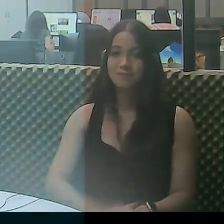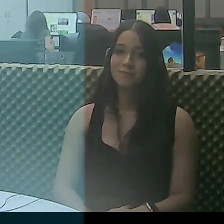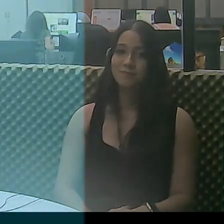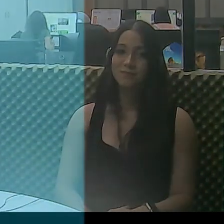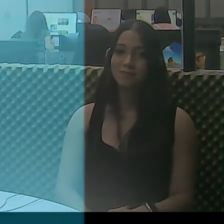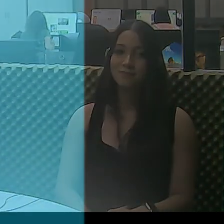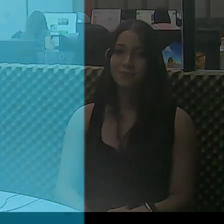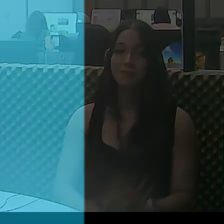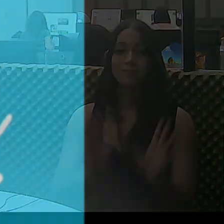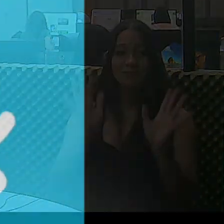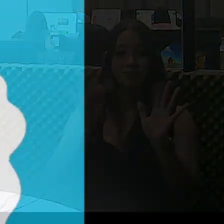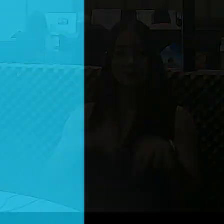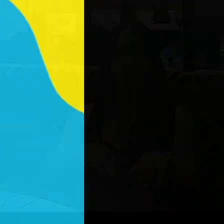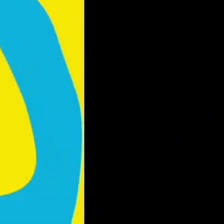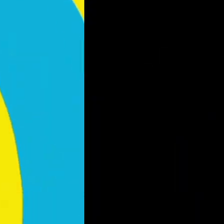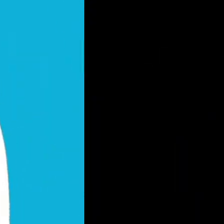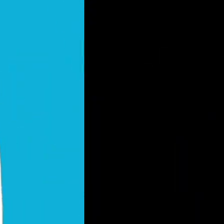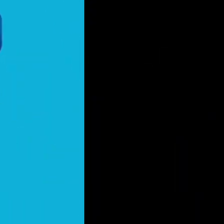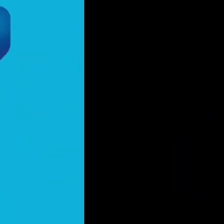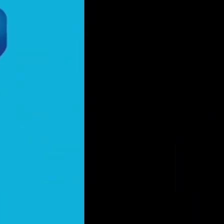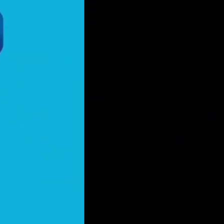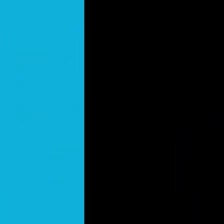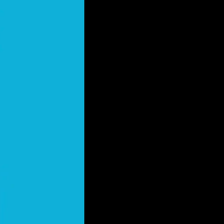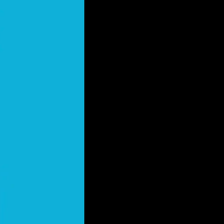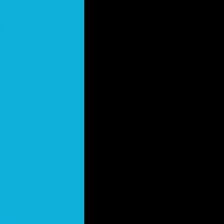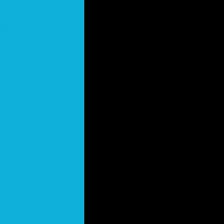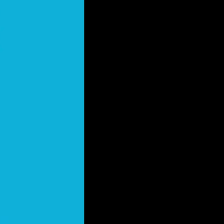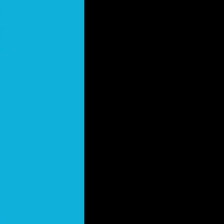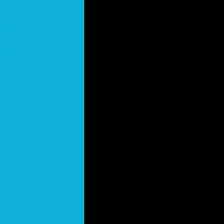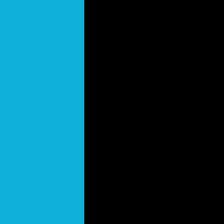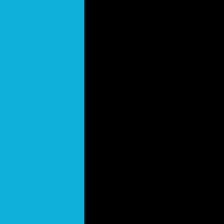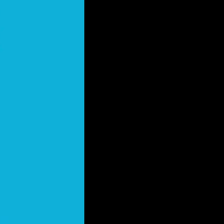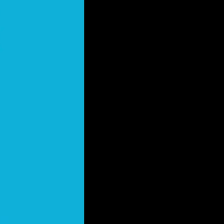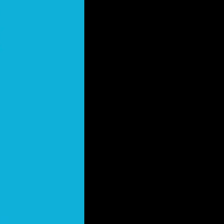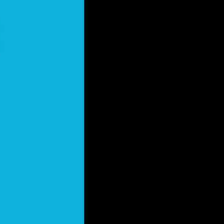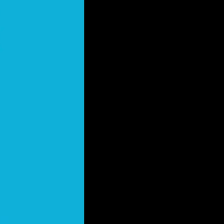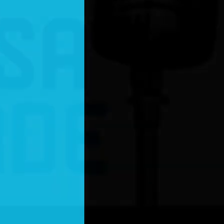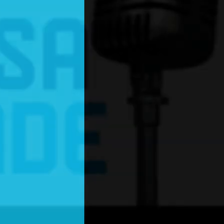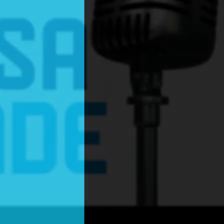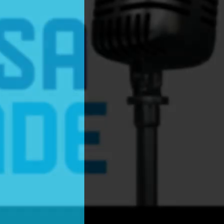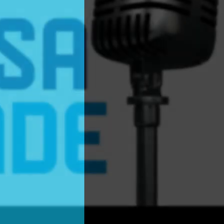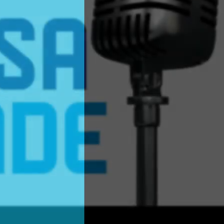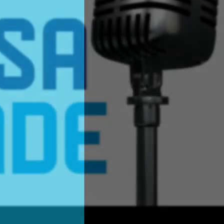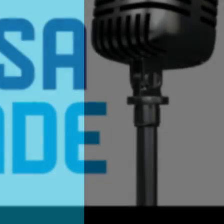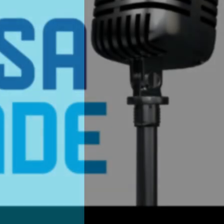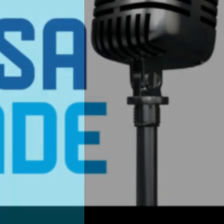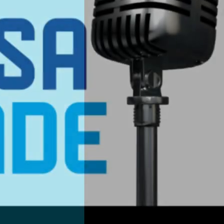próxima. Fica por aqui mais uma edição do programa da Rádio Nossa Cidade.